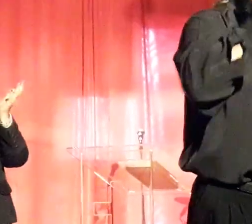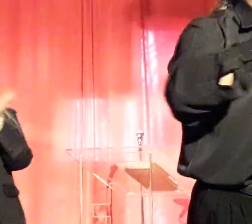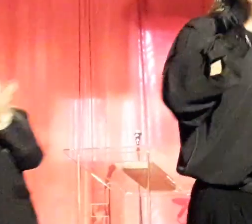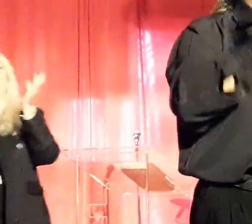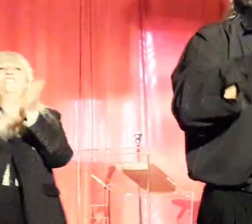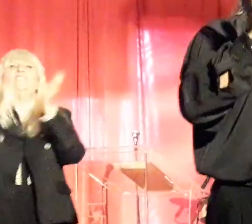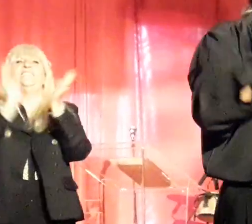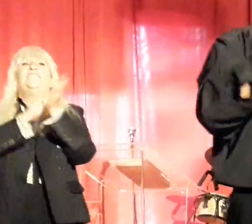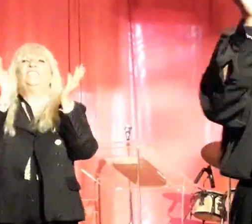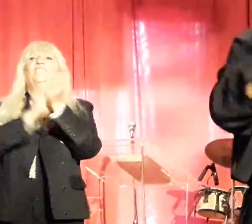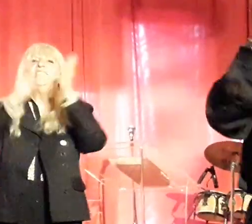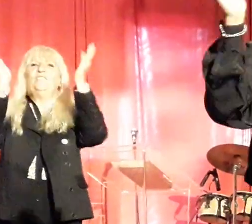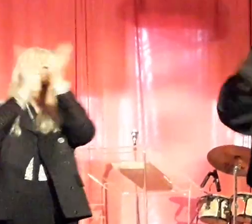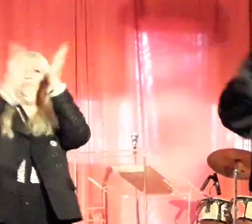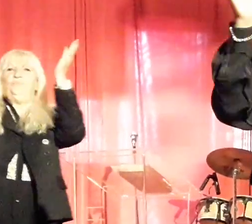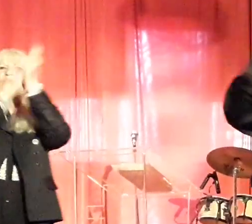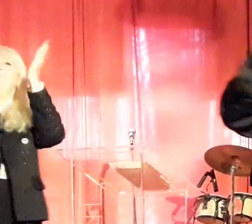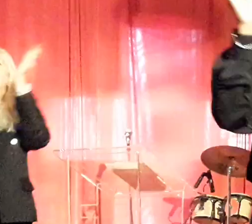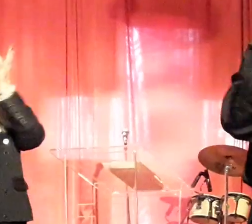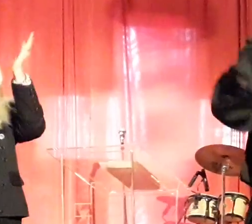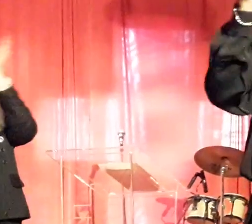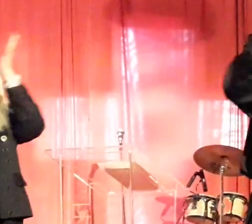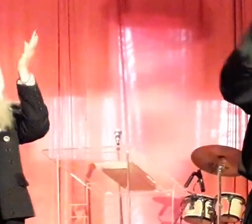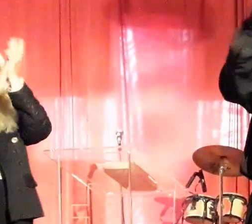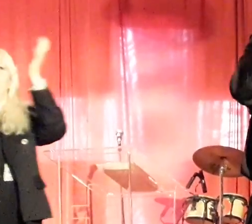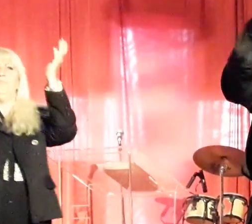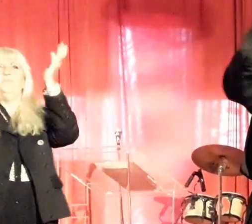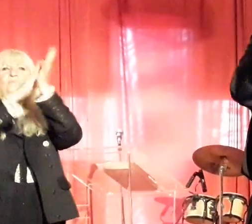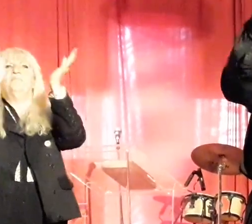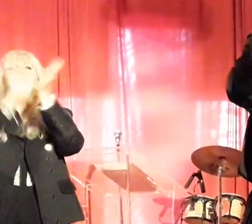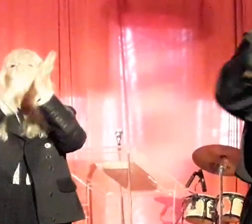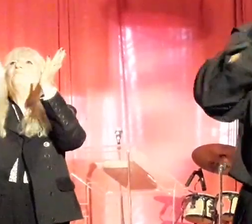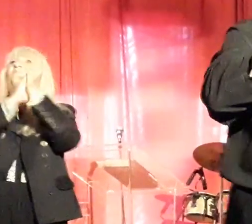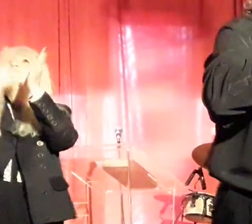está todavía unánime. Mira, mira.